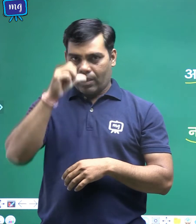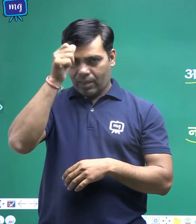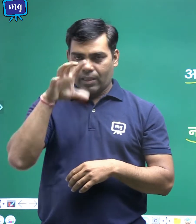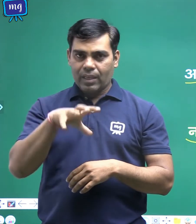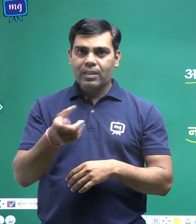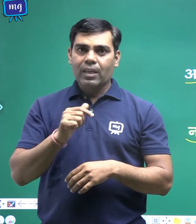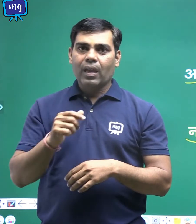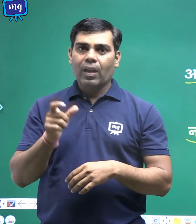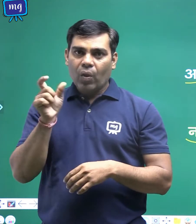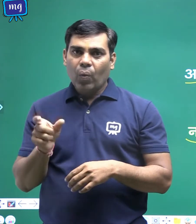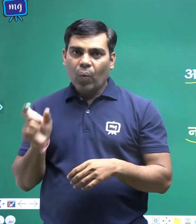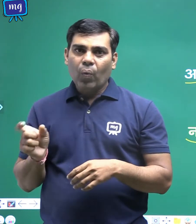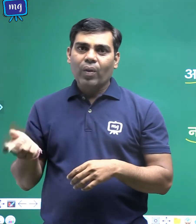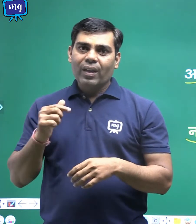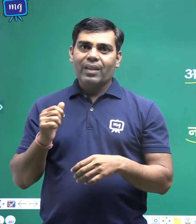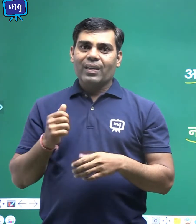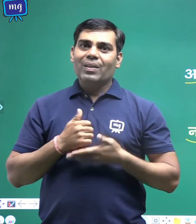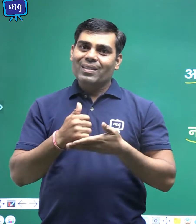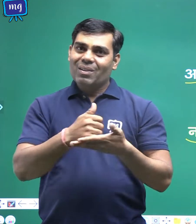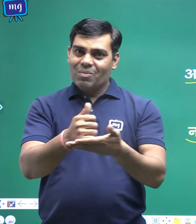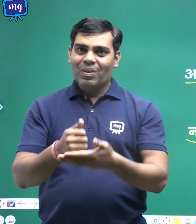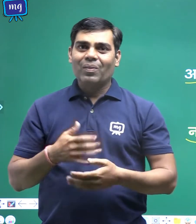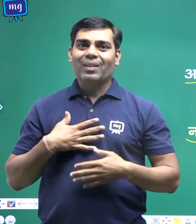लिए सेवा भाव रखती है।